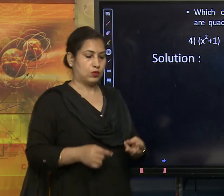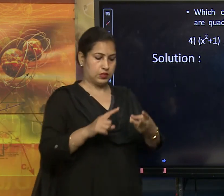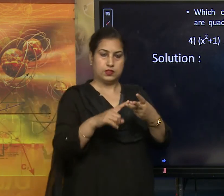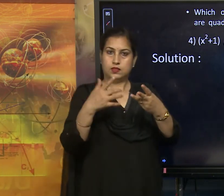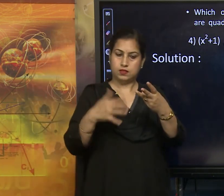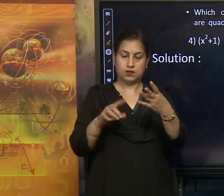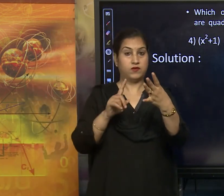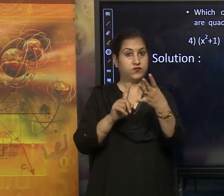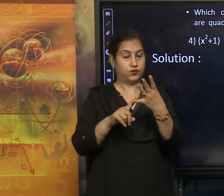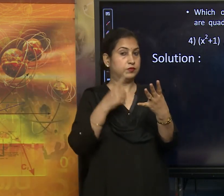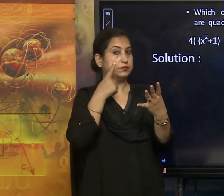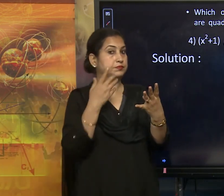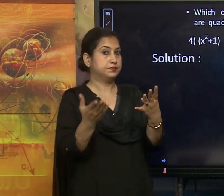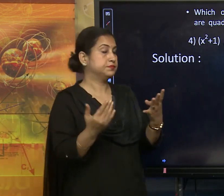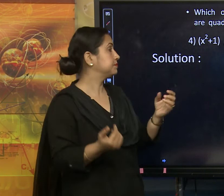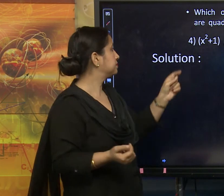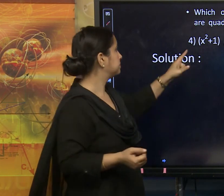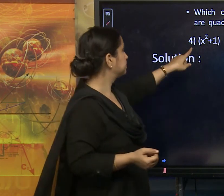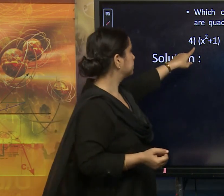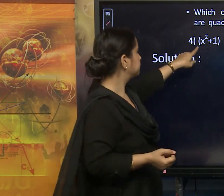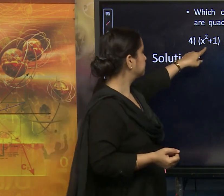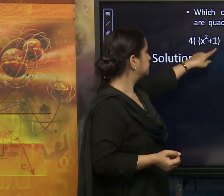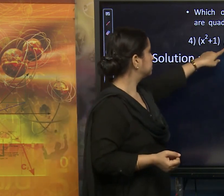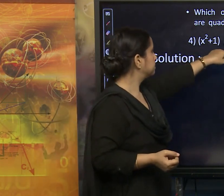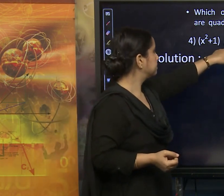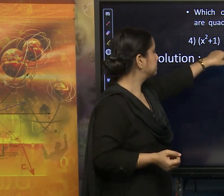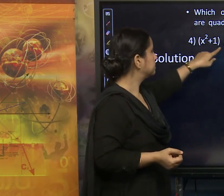अब हम 3 सवाल कर चुके हैं, अब चौथा करते हैं।